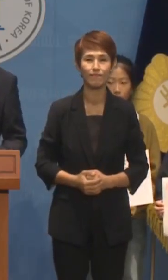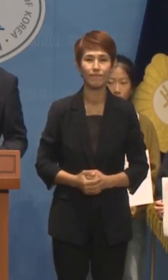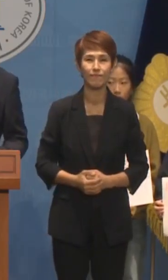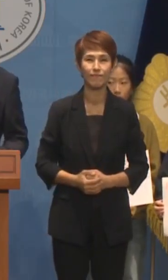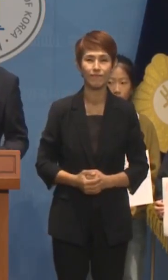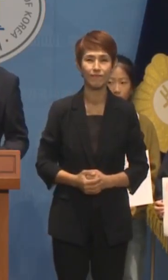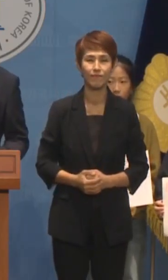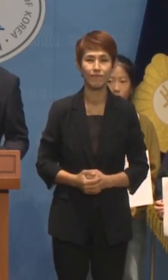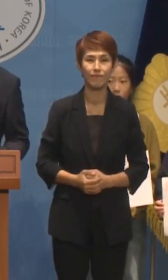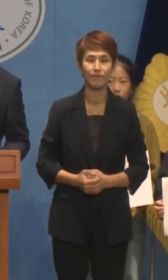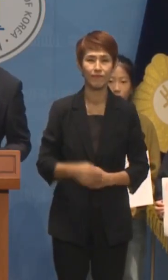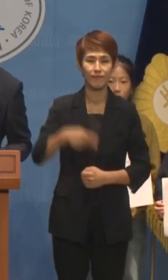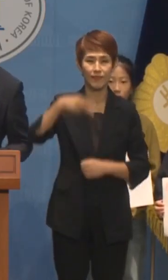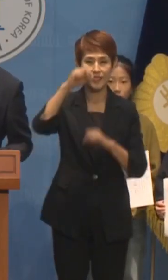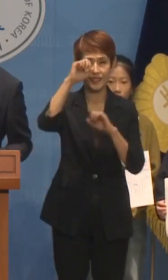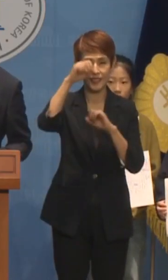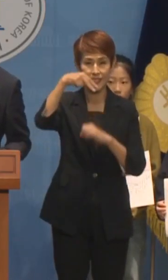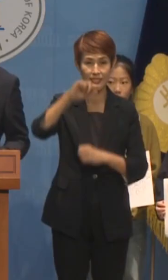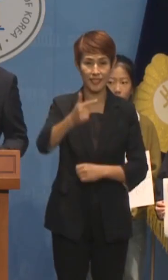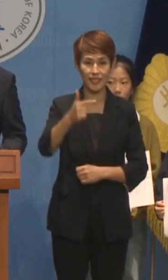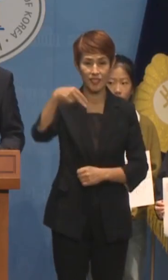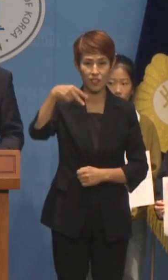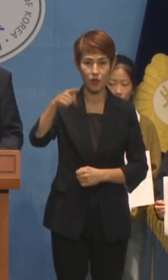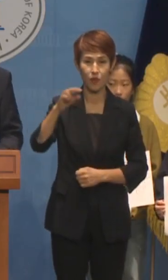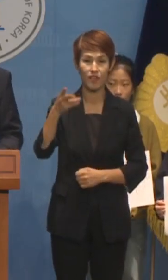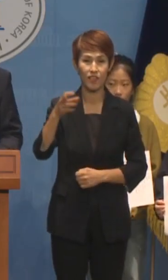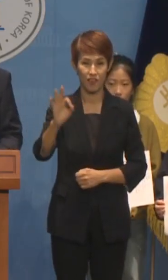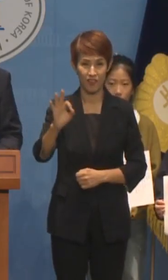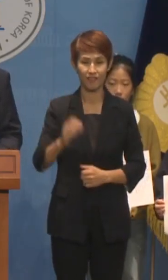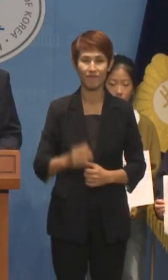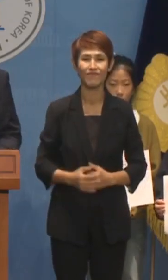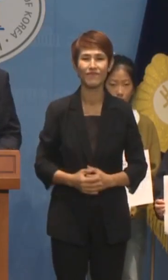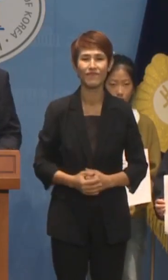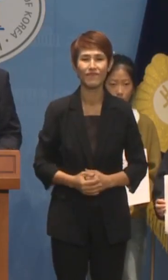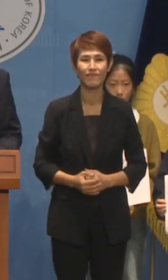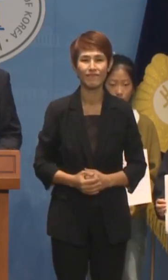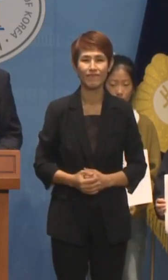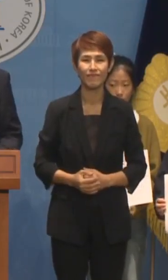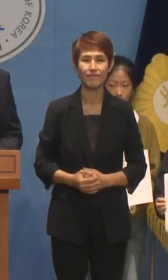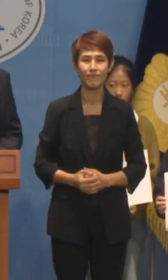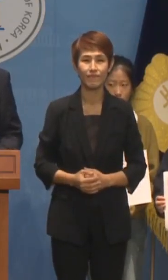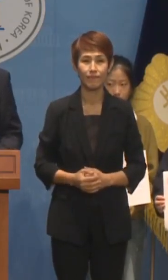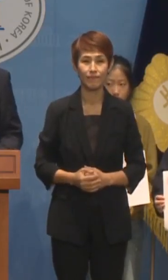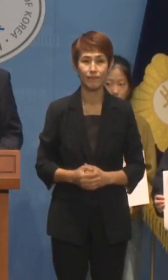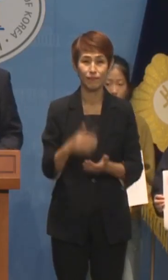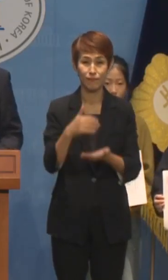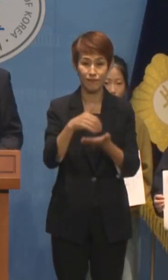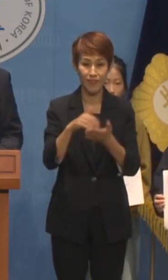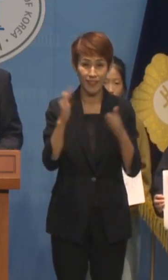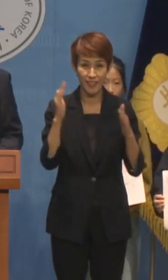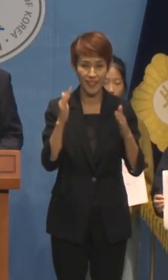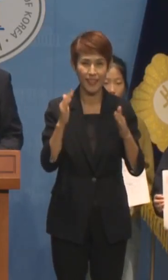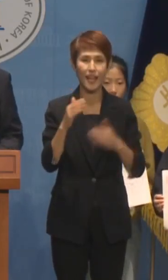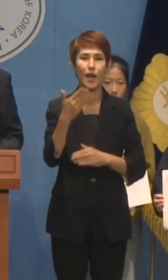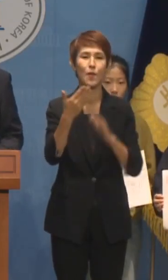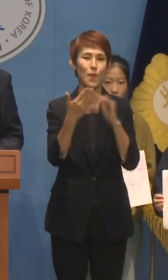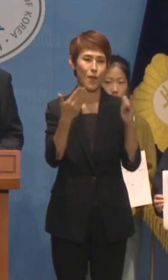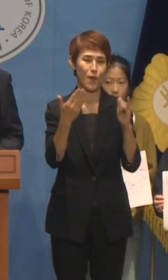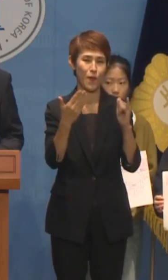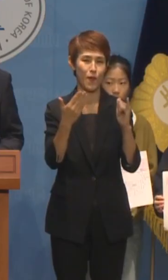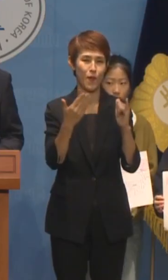4학년 1반 신서영. 예, 이렇게 총 9분의 청원자